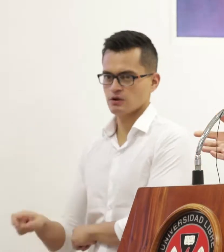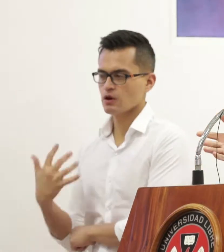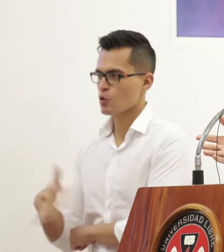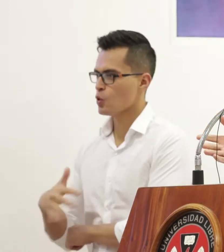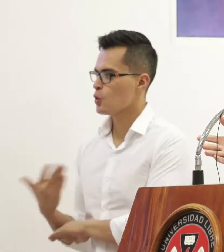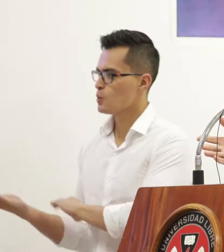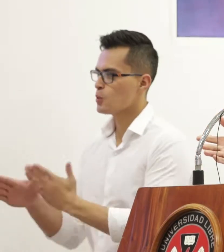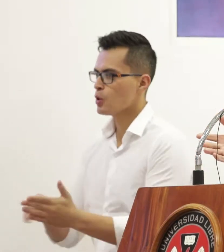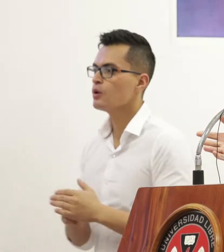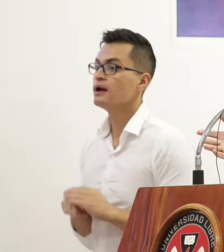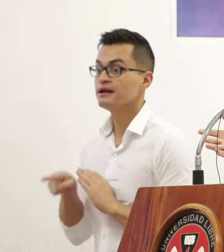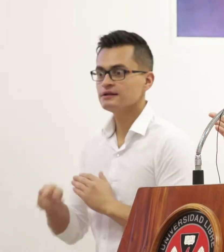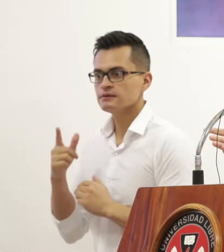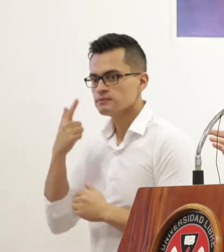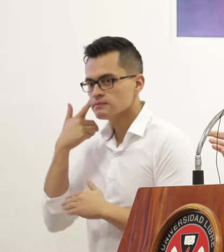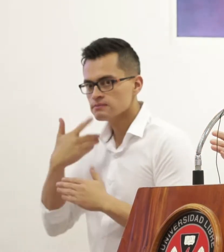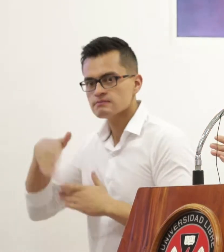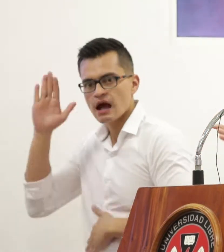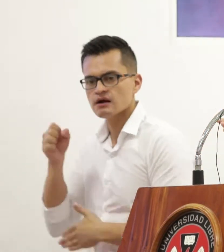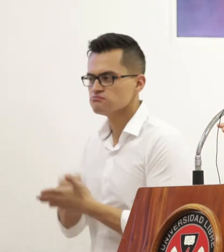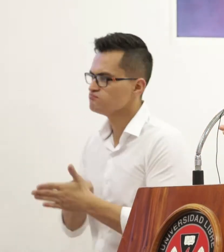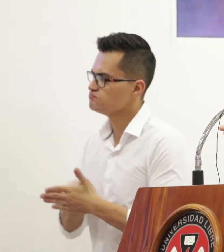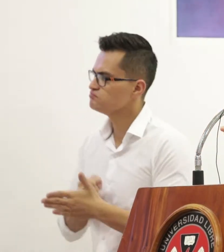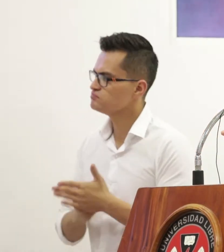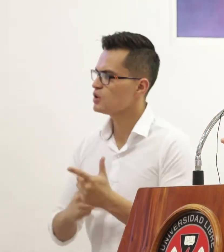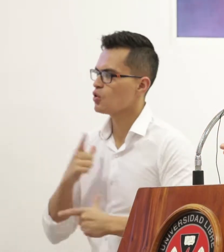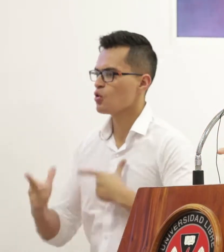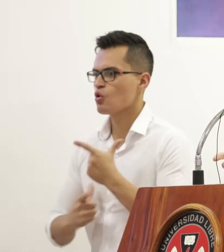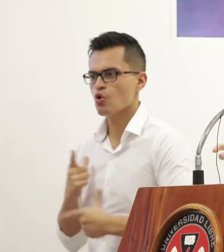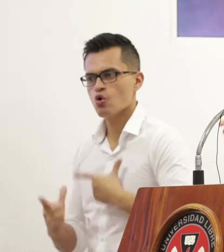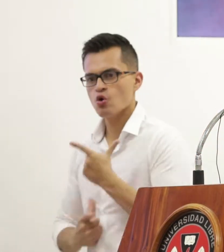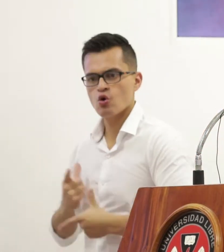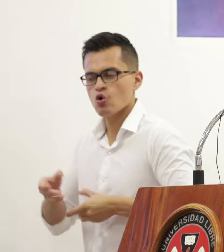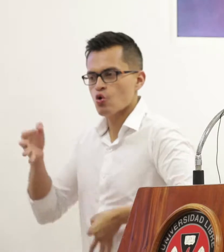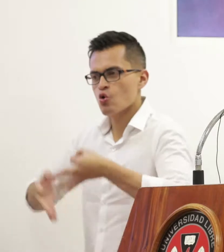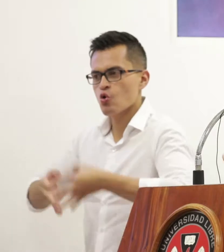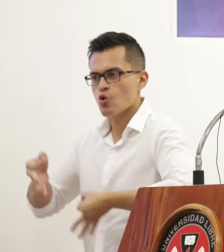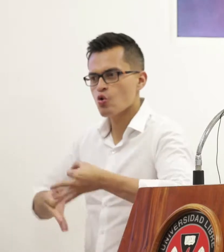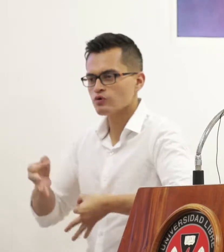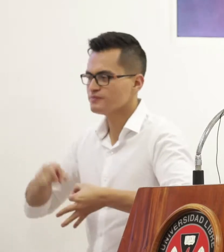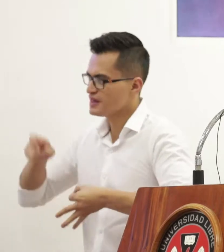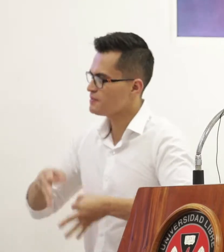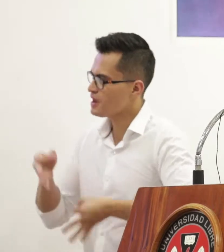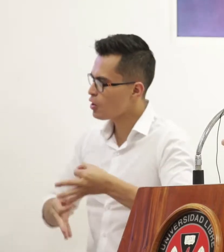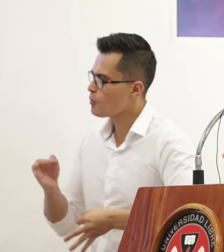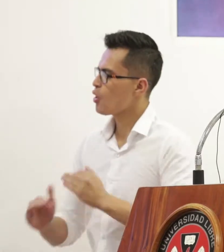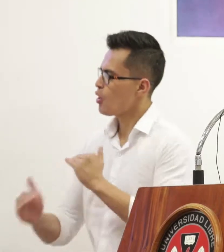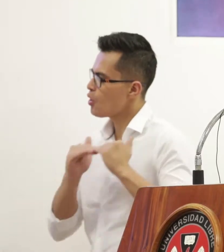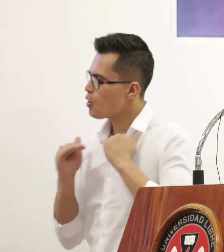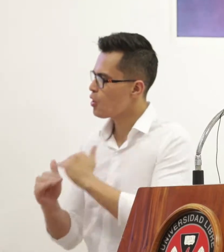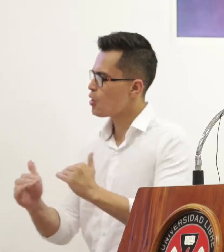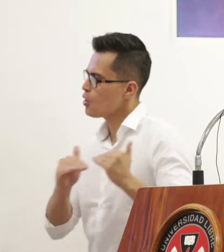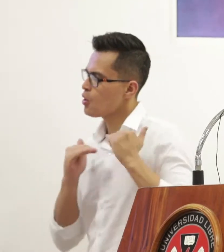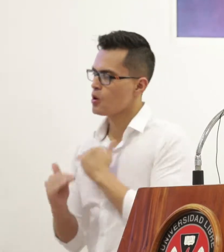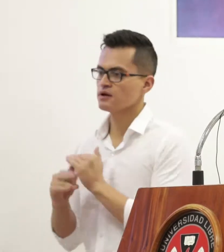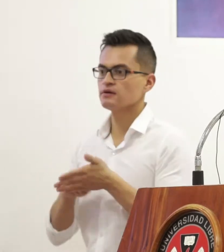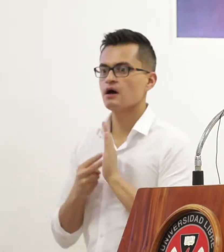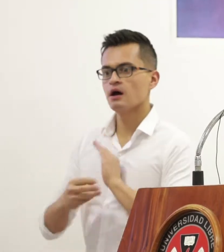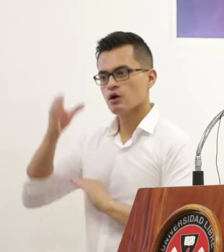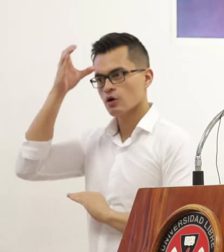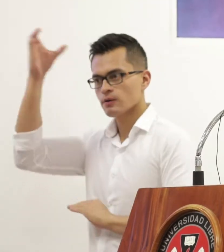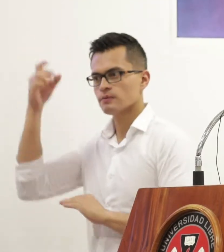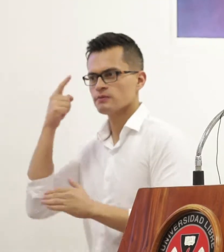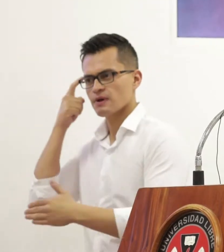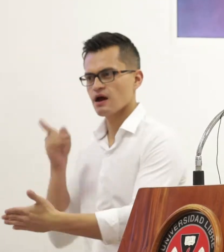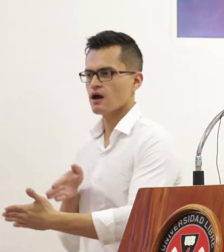batalla de él fue la justicia, y de alguna manera la justicia relacionada con un concepto que no se limitaba, como alguien decía,